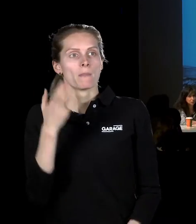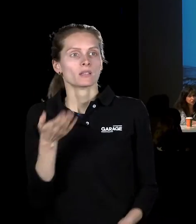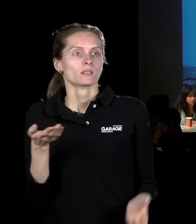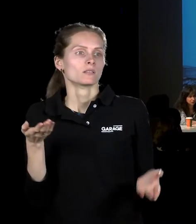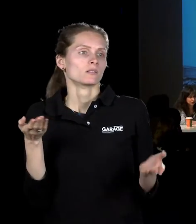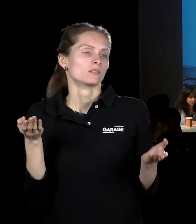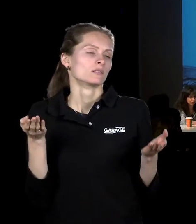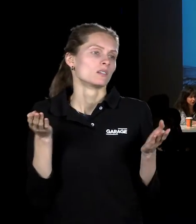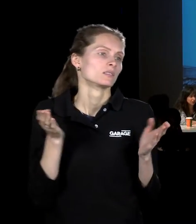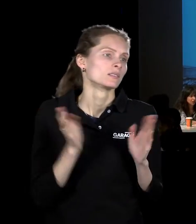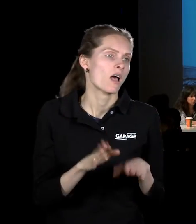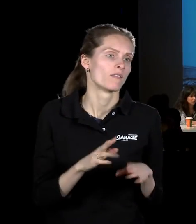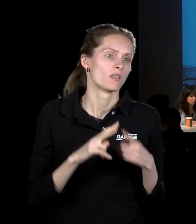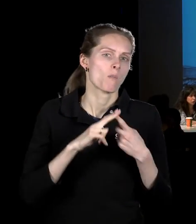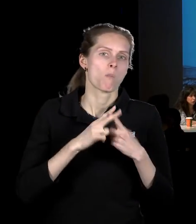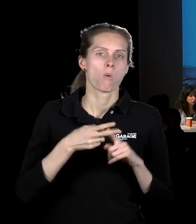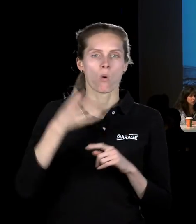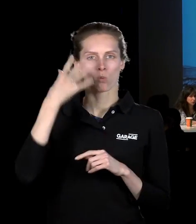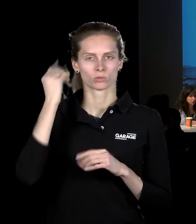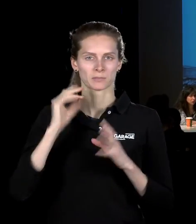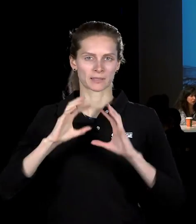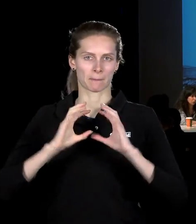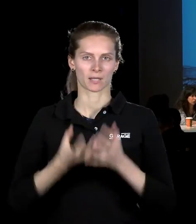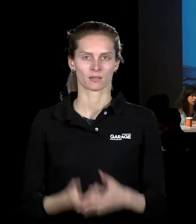исчезнувшей, полузабытой цивилизации.